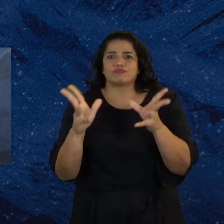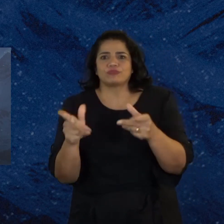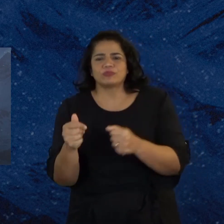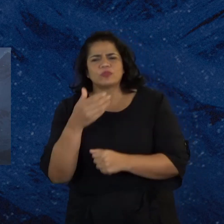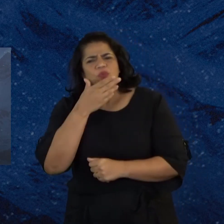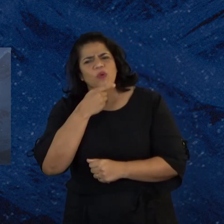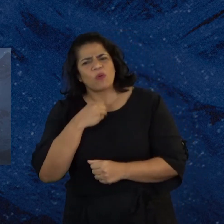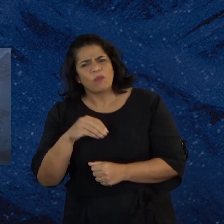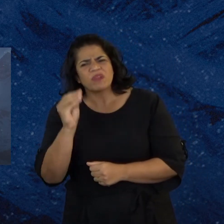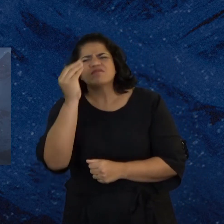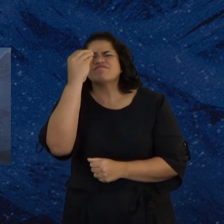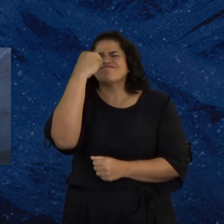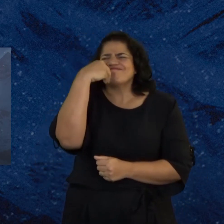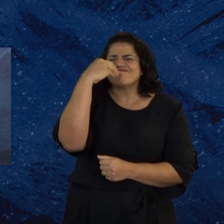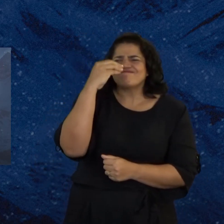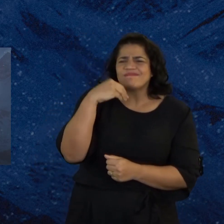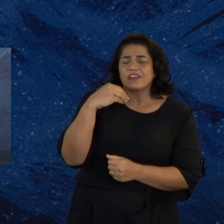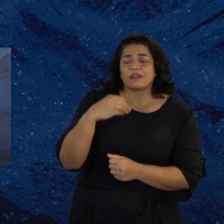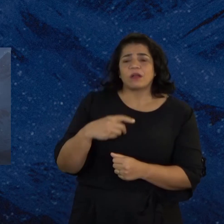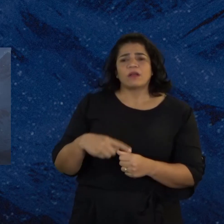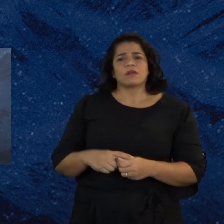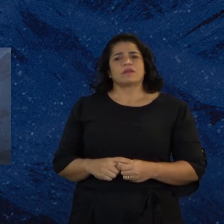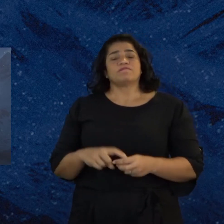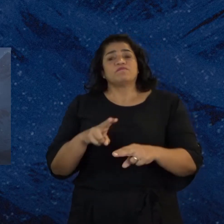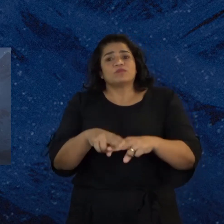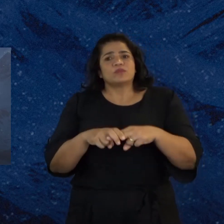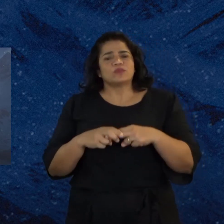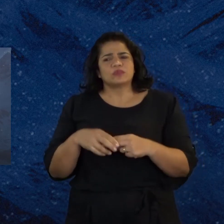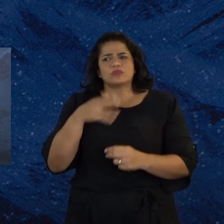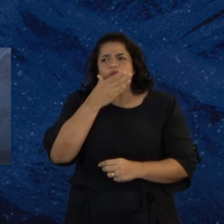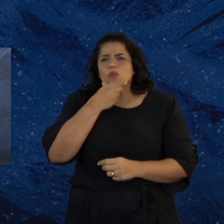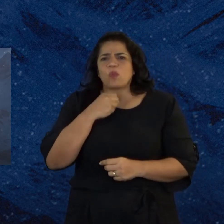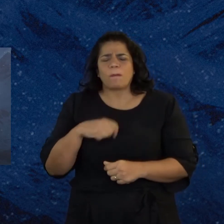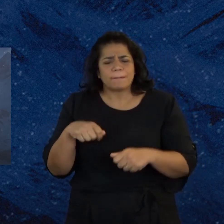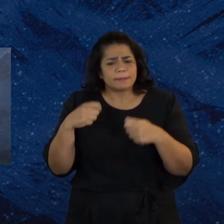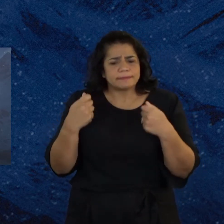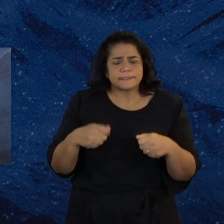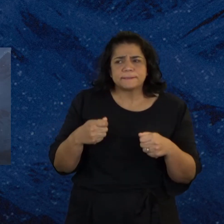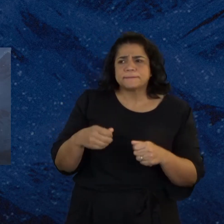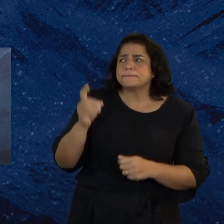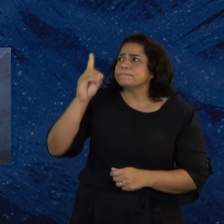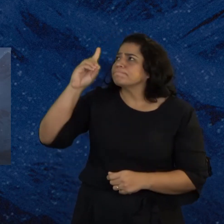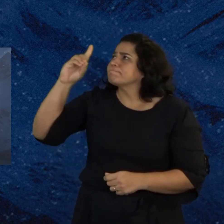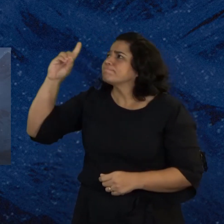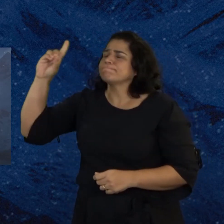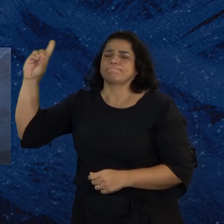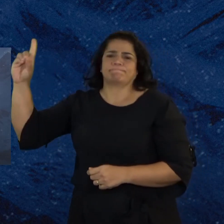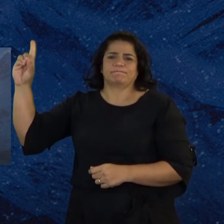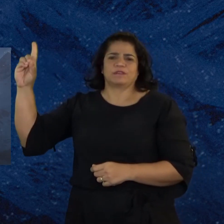homem precisa de Deus. Por isso que o homem precisa invocar o nome do Senhor.